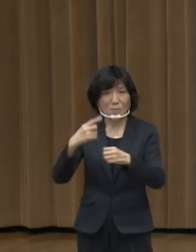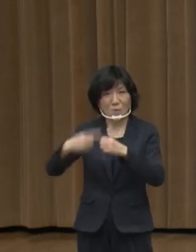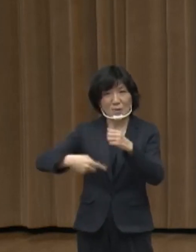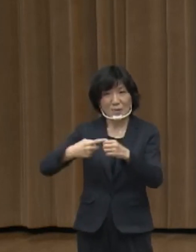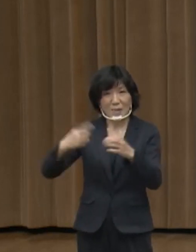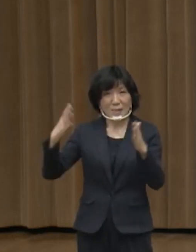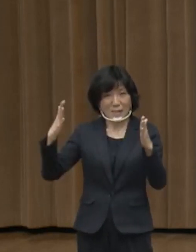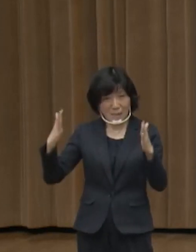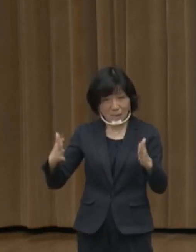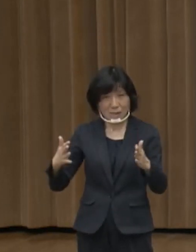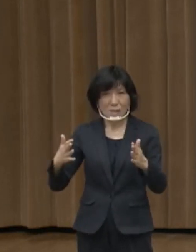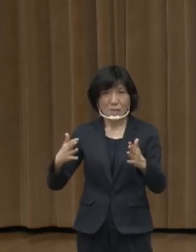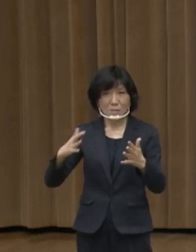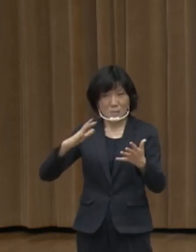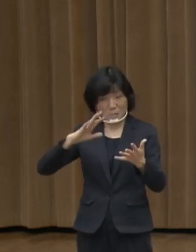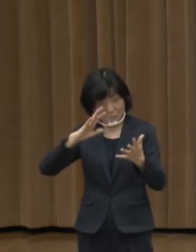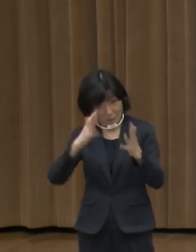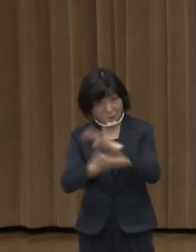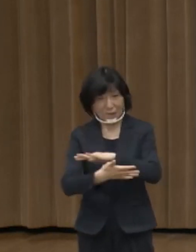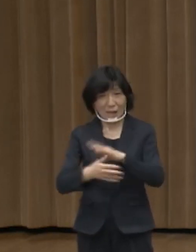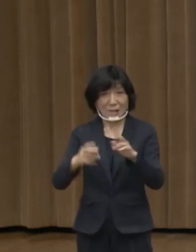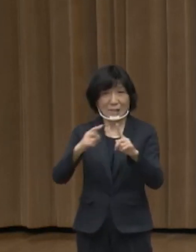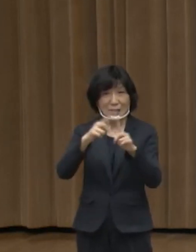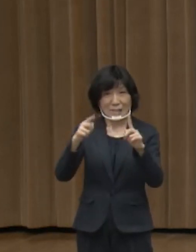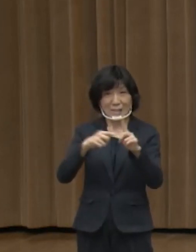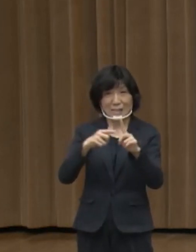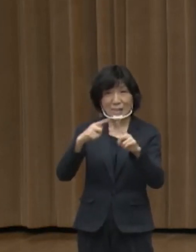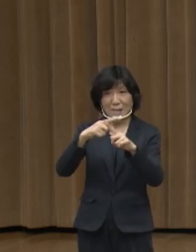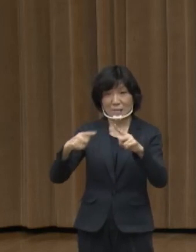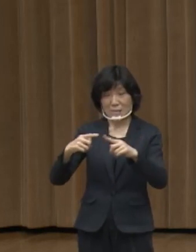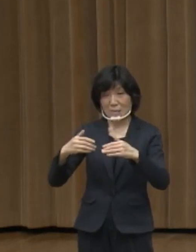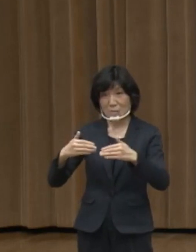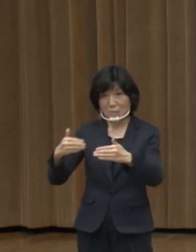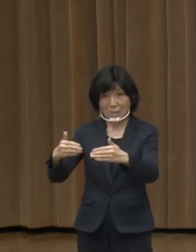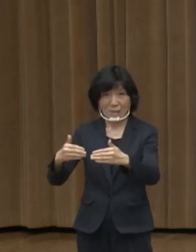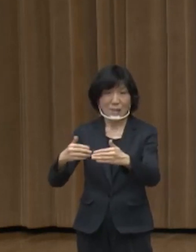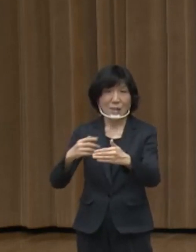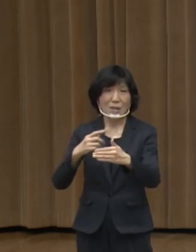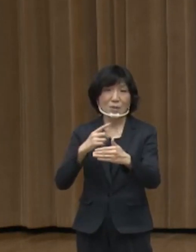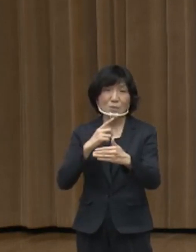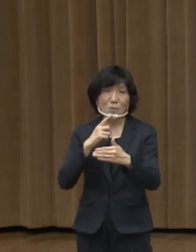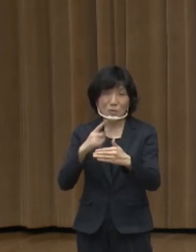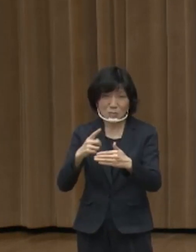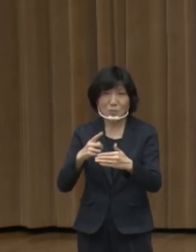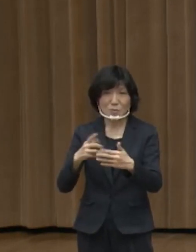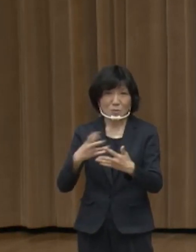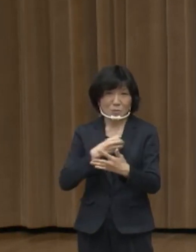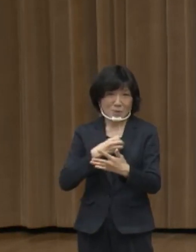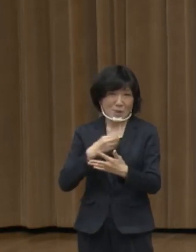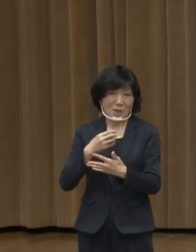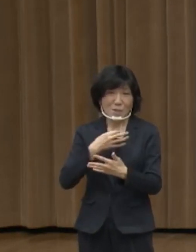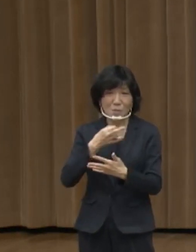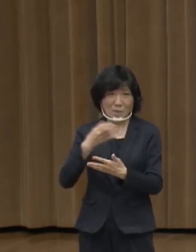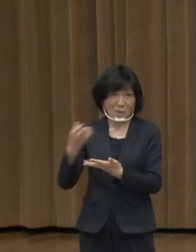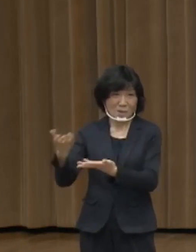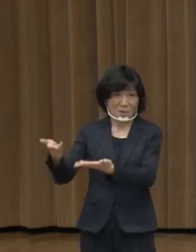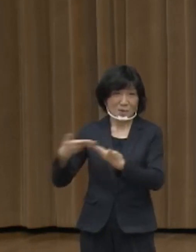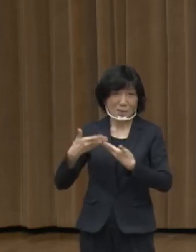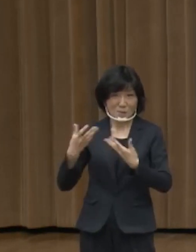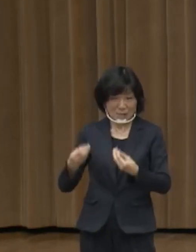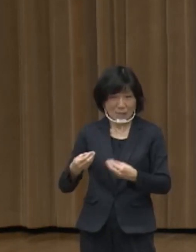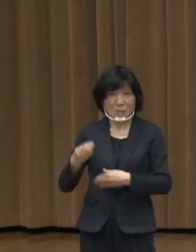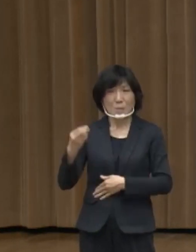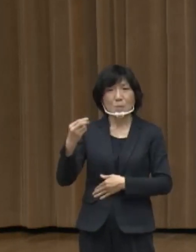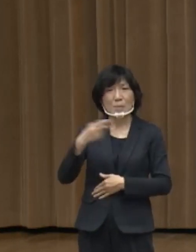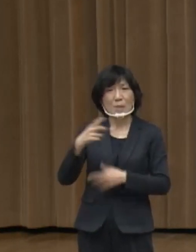で相当変わったと、DX がものすごく進んだ、ここまで来ると思わなかったというお話をいただいたり、あ